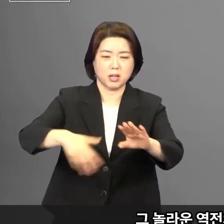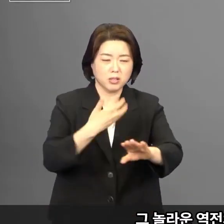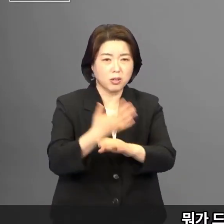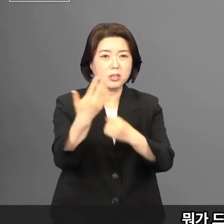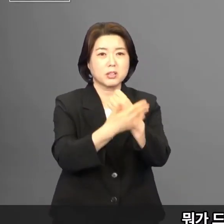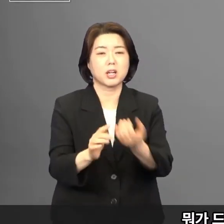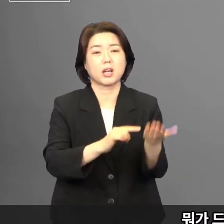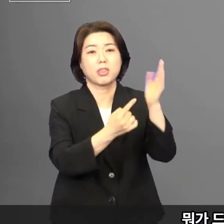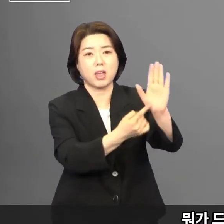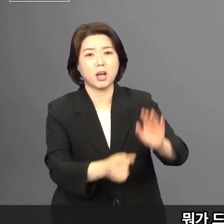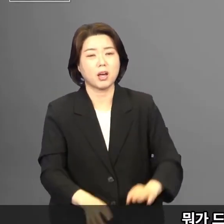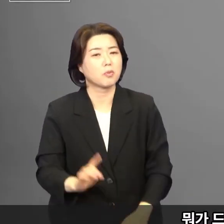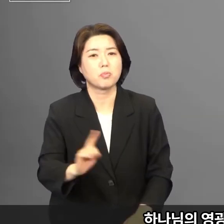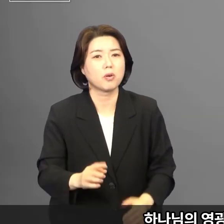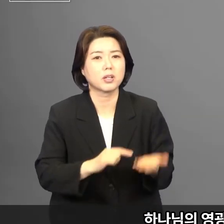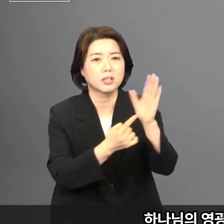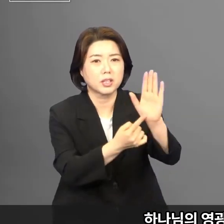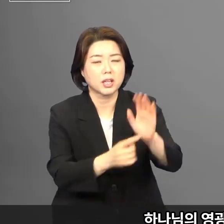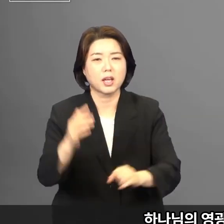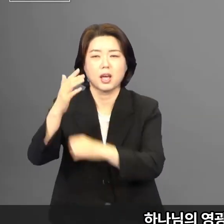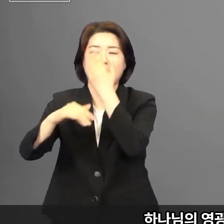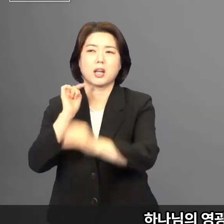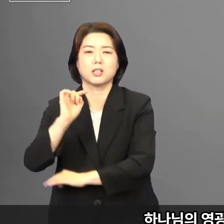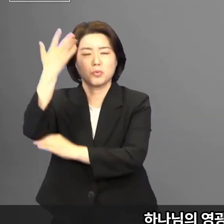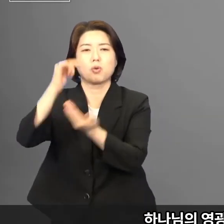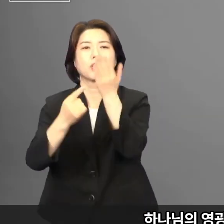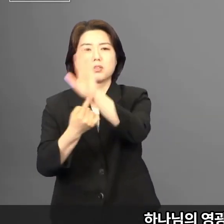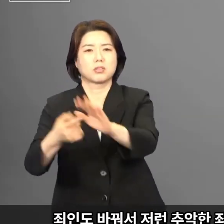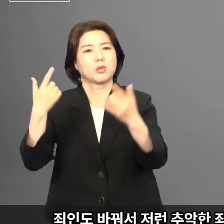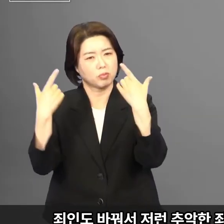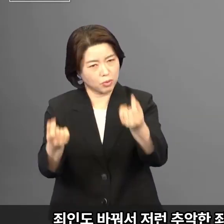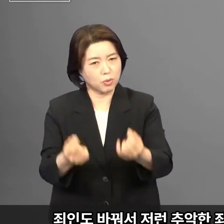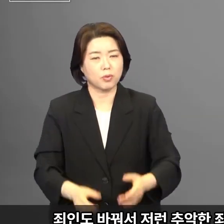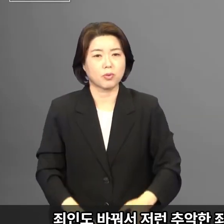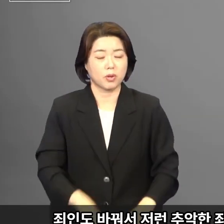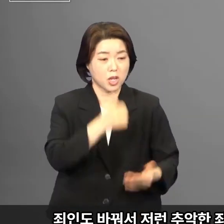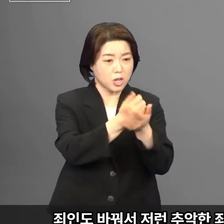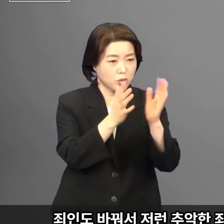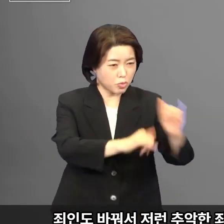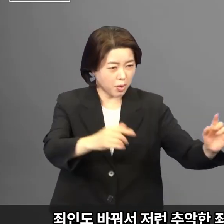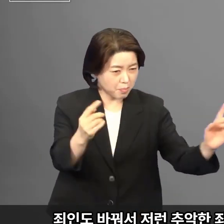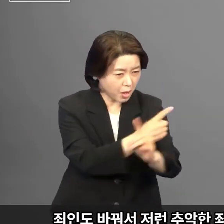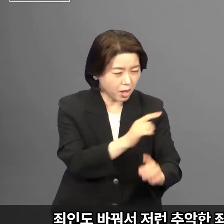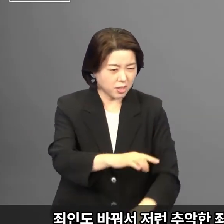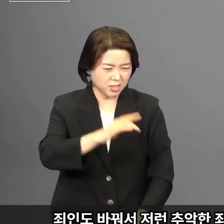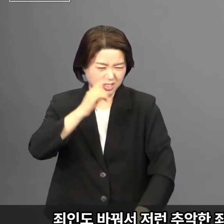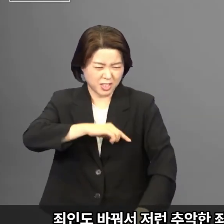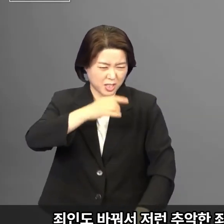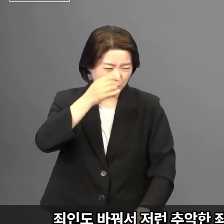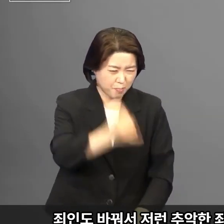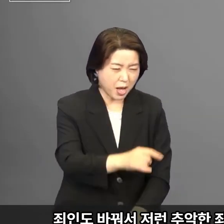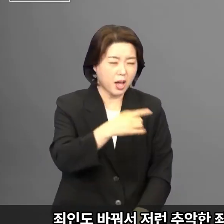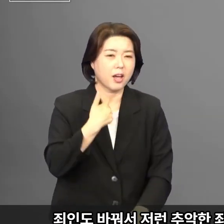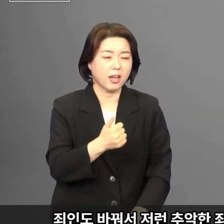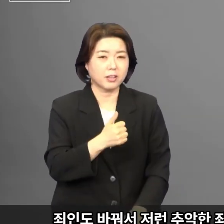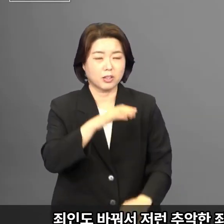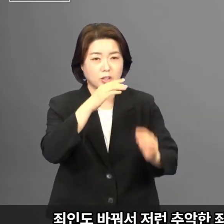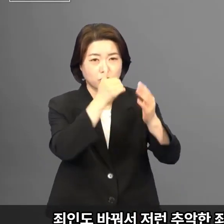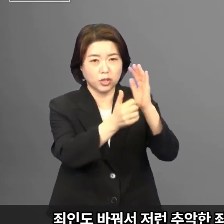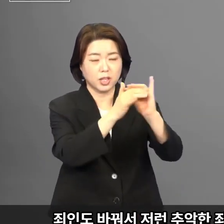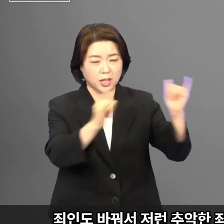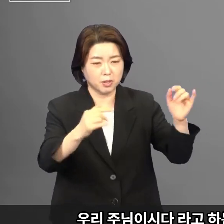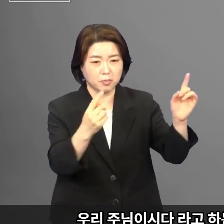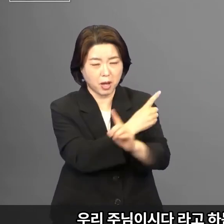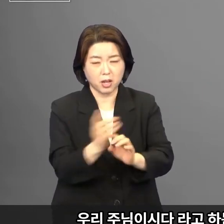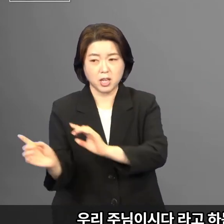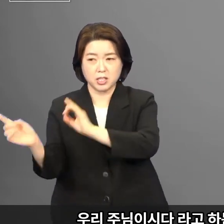나타나므로 뭐가 드러난 겁니까? 하나님의 영광이 일어나는 거예요. 죄인도 바뀌어서, 저런 추악한 죄인도 바꾸셔서 살리실 수